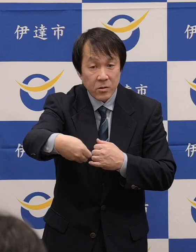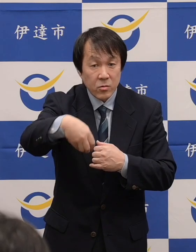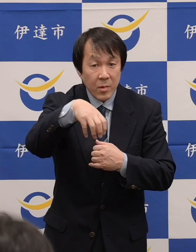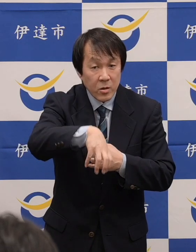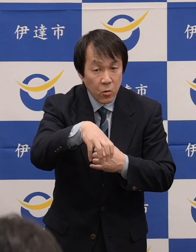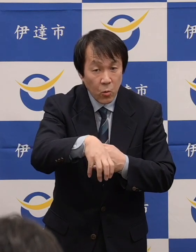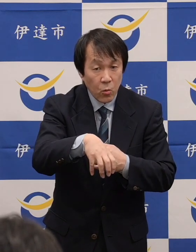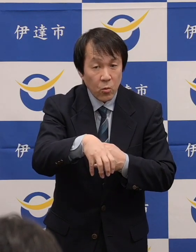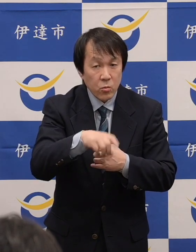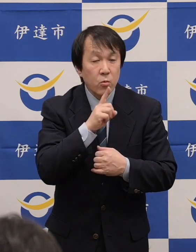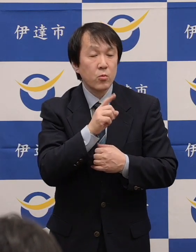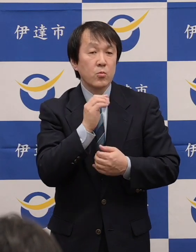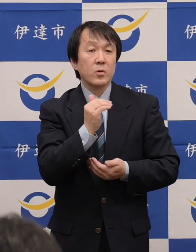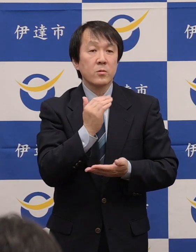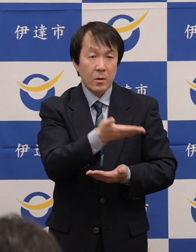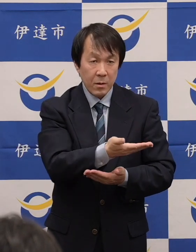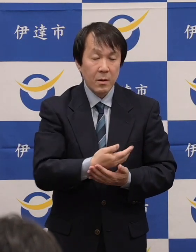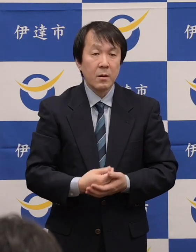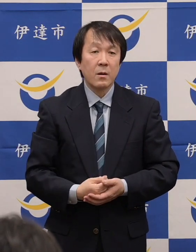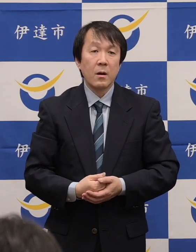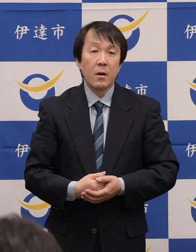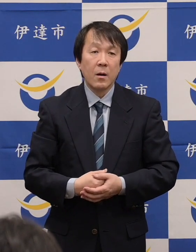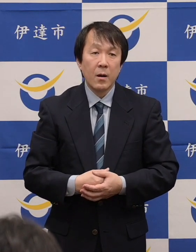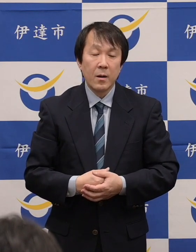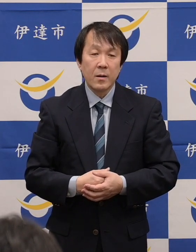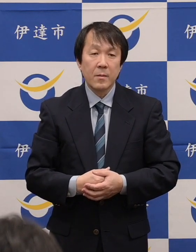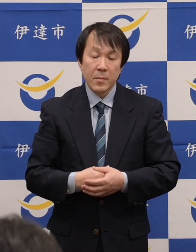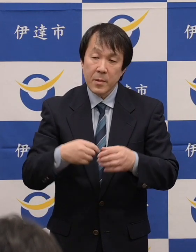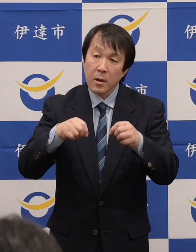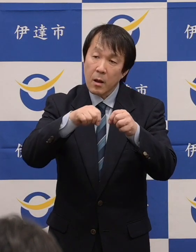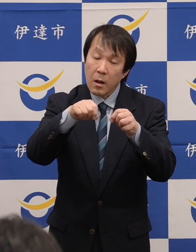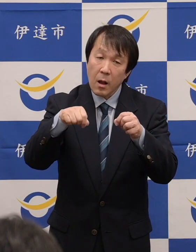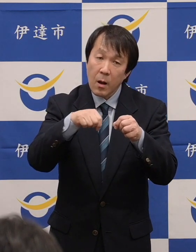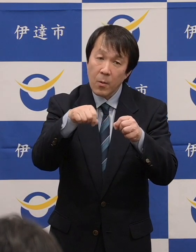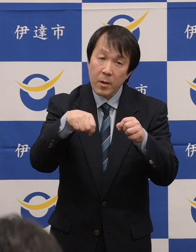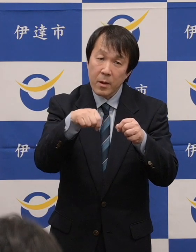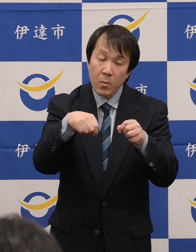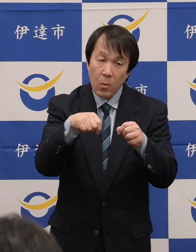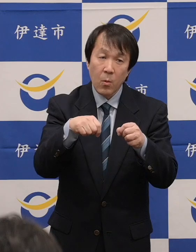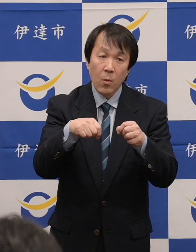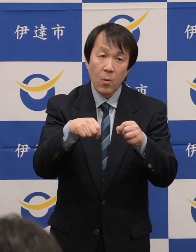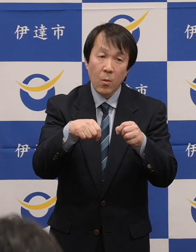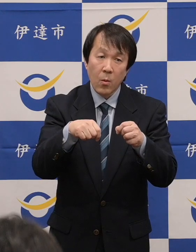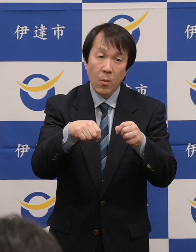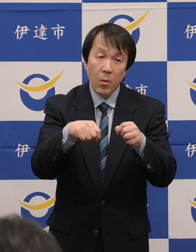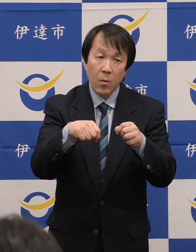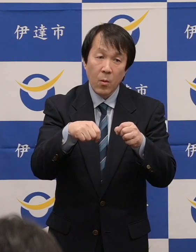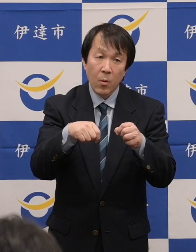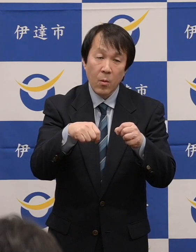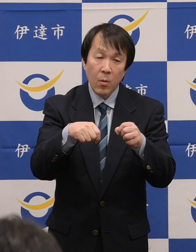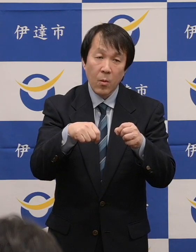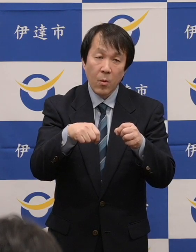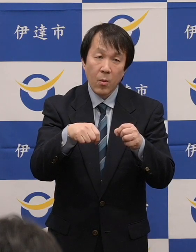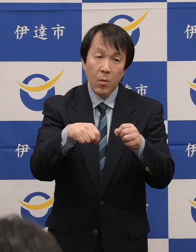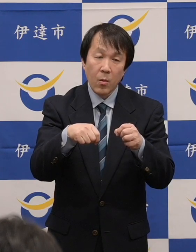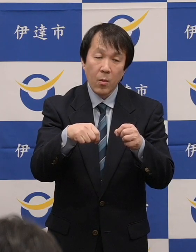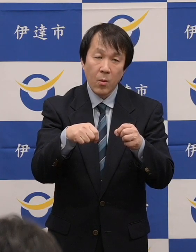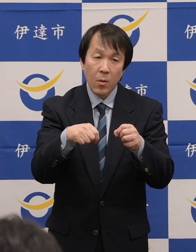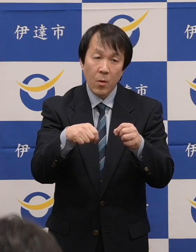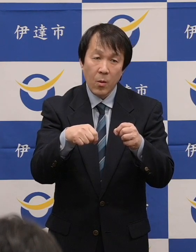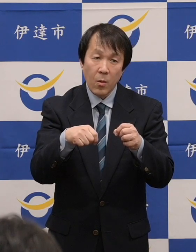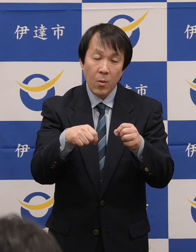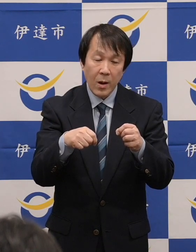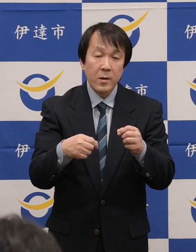でしょうか。あとキッチンの方はそのカフェ の, その食べ物を作るための場所であって、